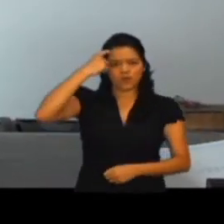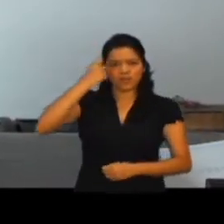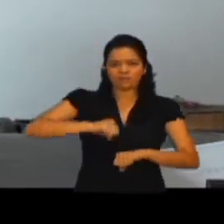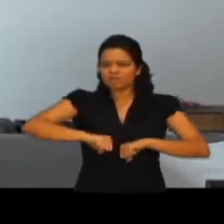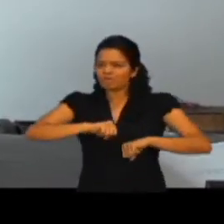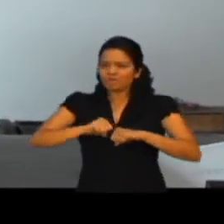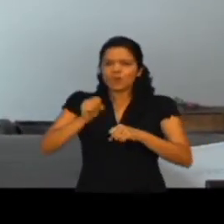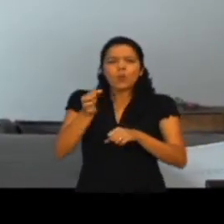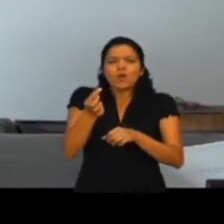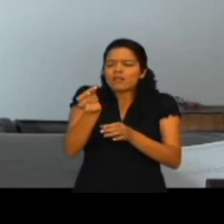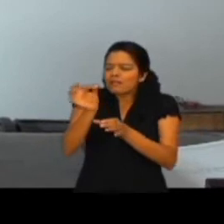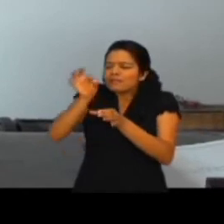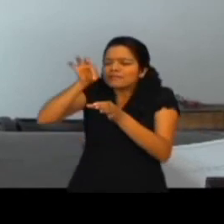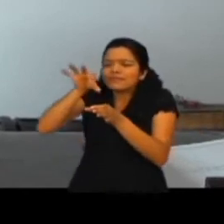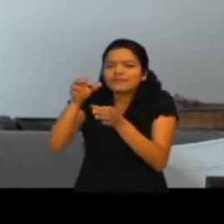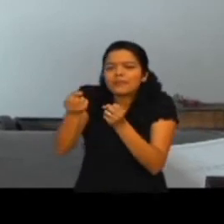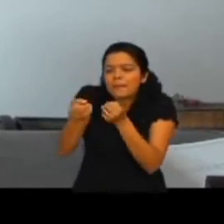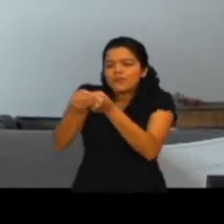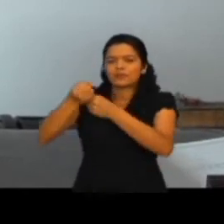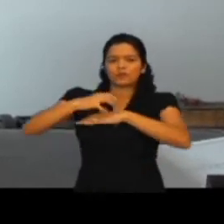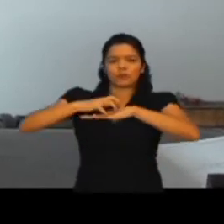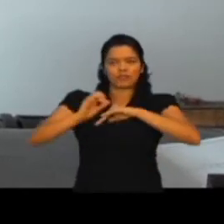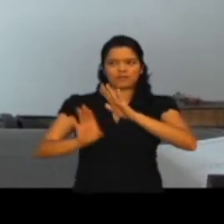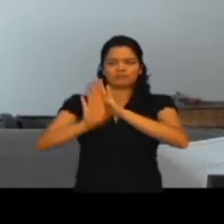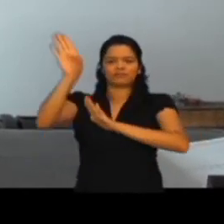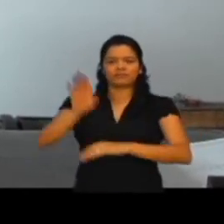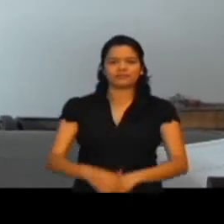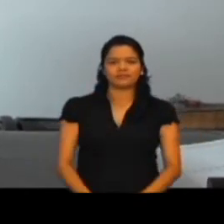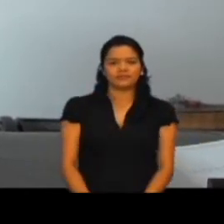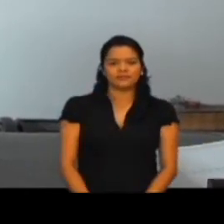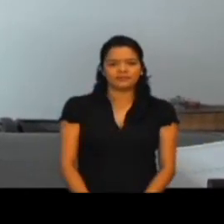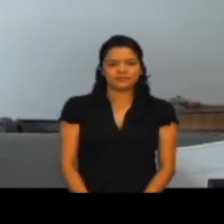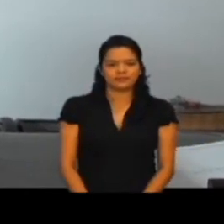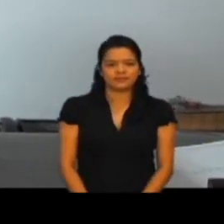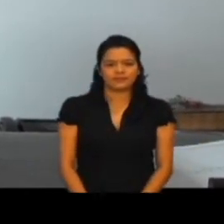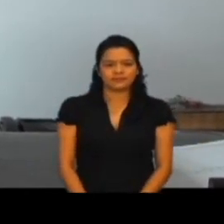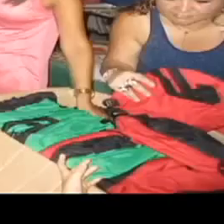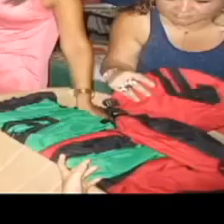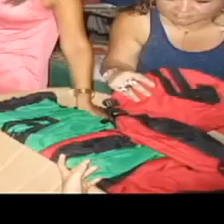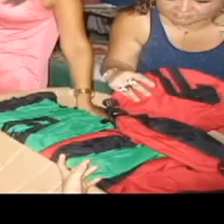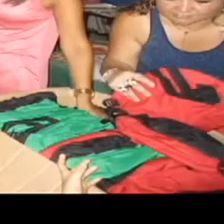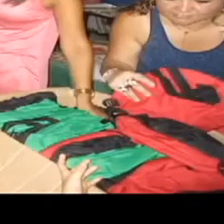de gestora social apoyando este gobierno y mirando a ver cómo se pone ese granito de arena por sacar este Tolima.